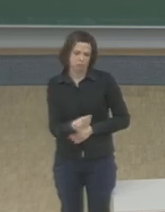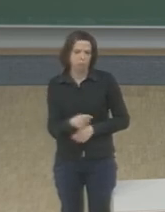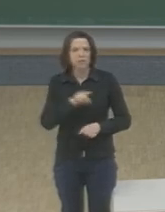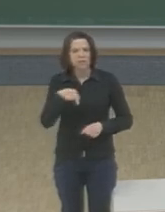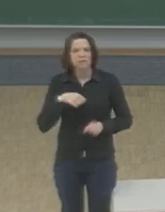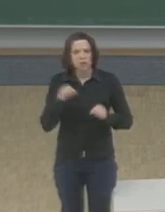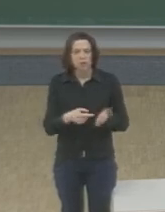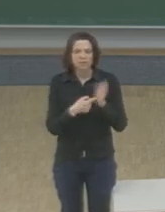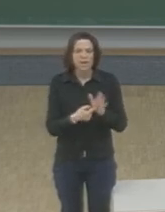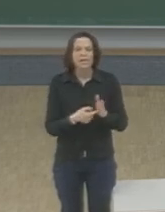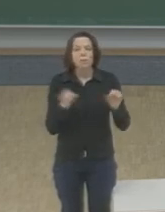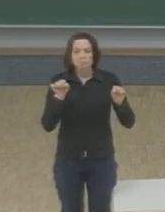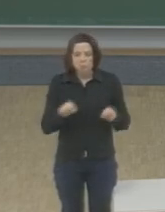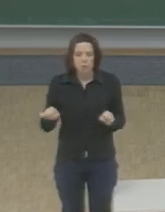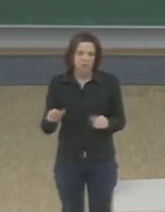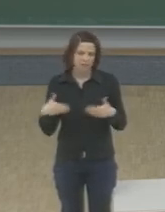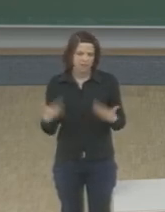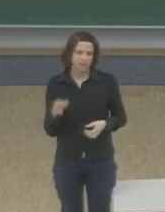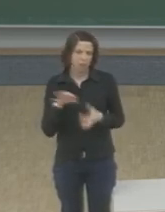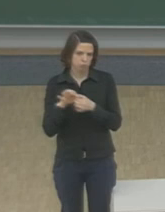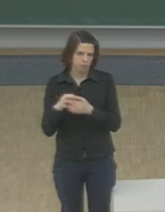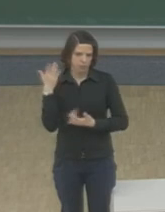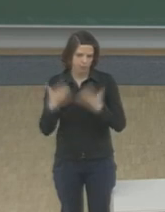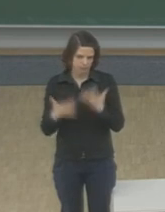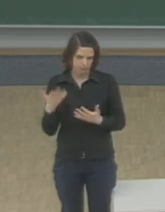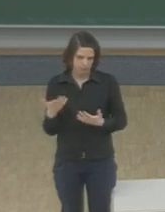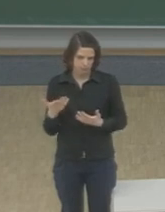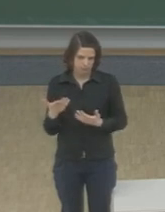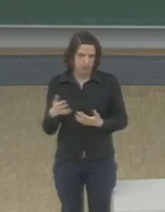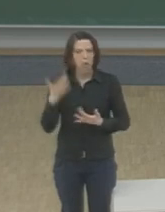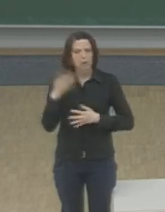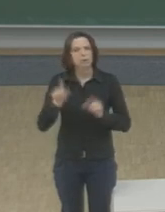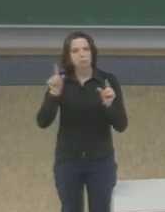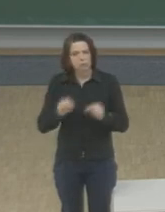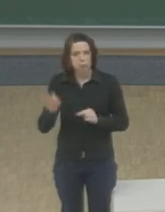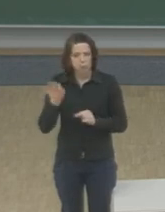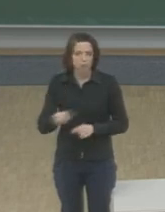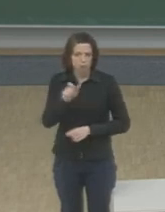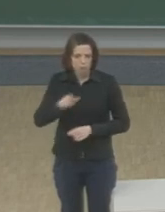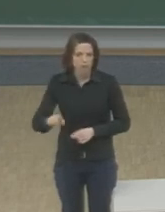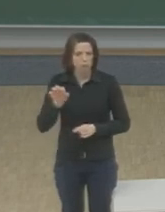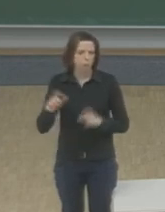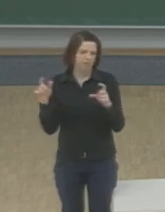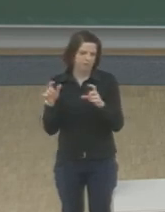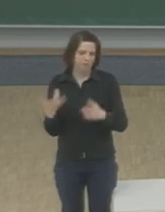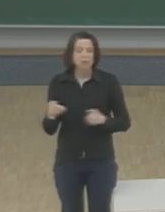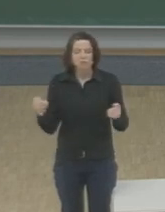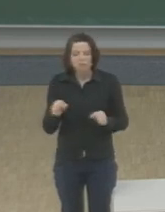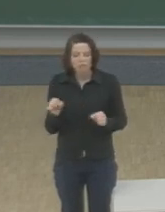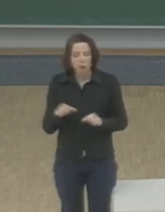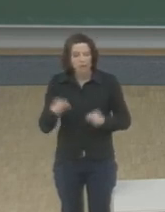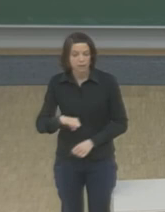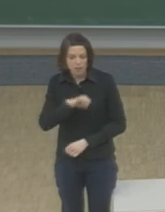kann, was Mathematik für die Menschen und die Gesellschaft bedeuten kann, warum es sich lohnen kann, sich auf